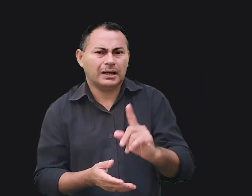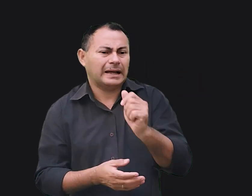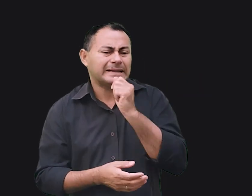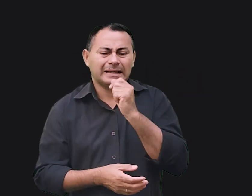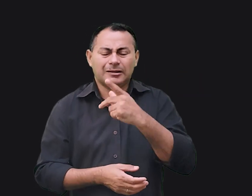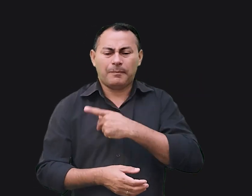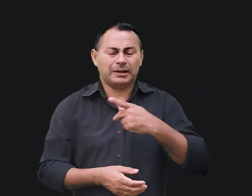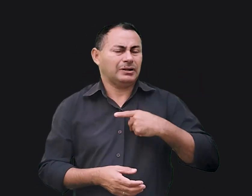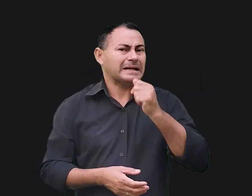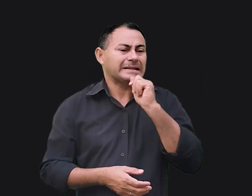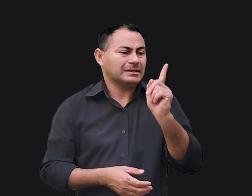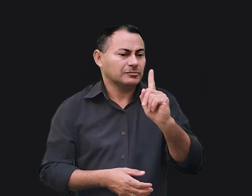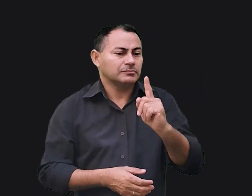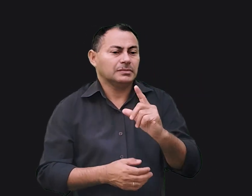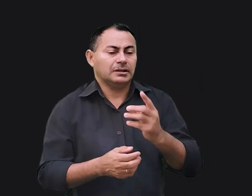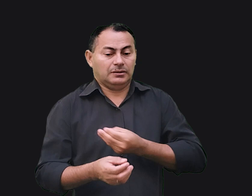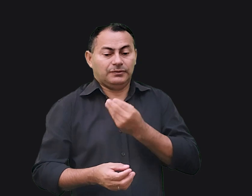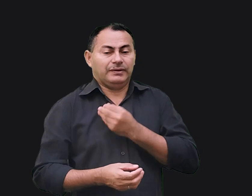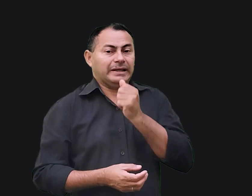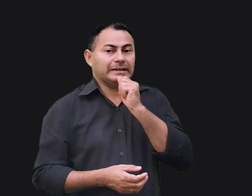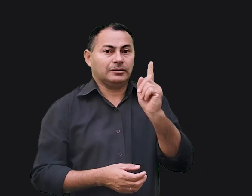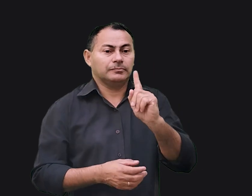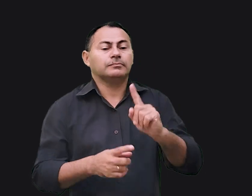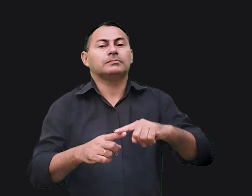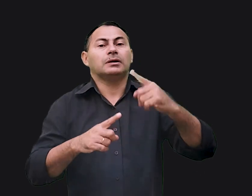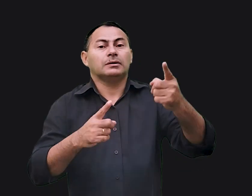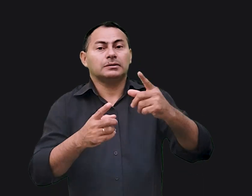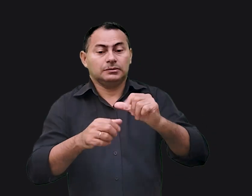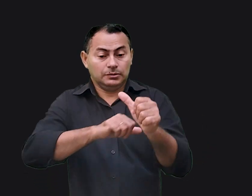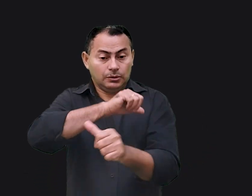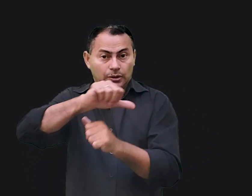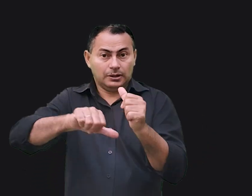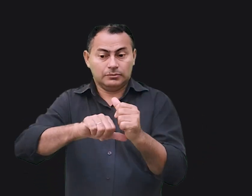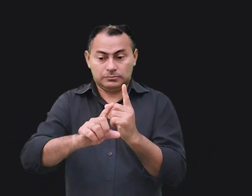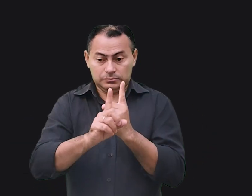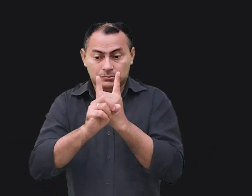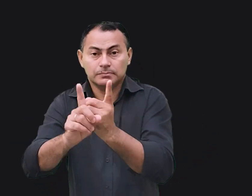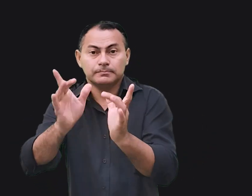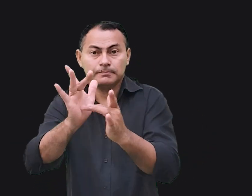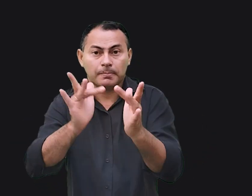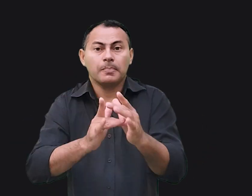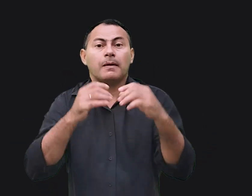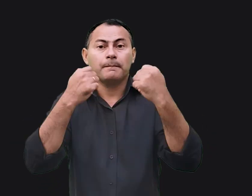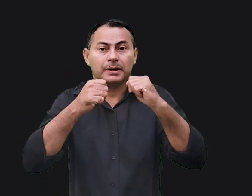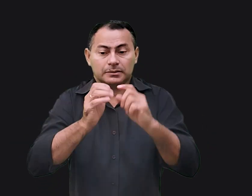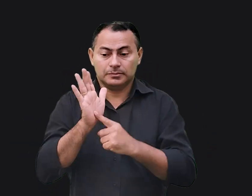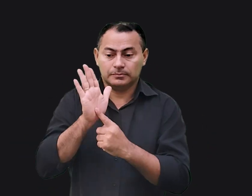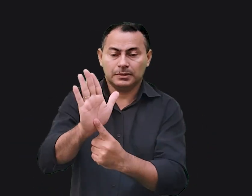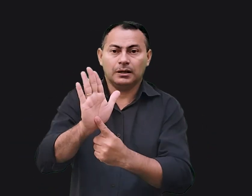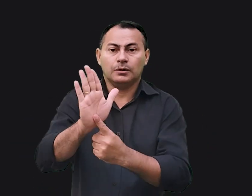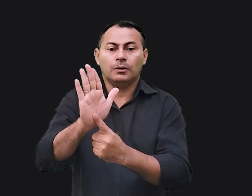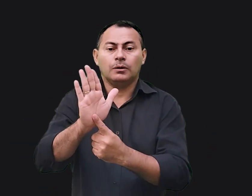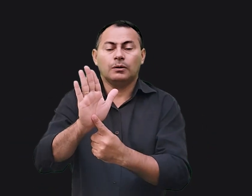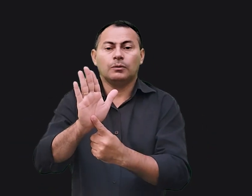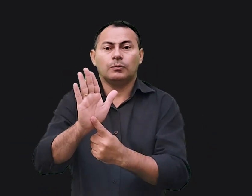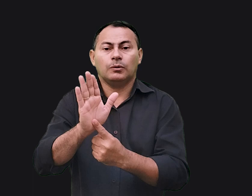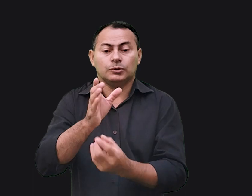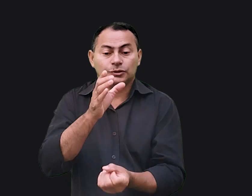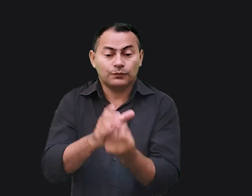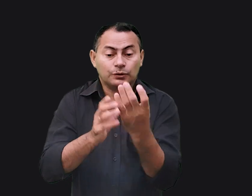Não, pastor, isso eu ainda não vivi, não. Depois que você se tornar um seguidor de Cristo, você precisa mostrar os frutos do Espírito em sua